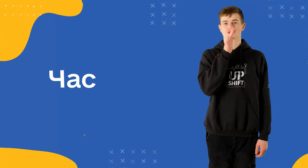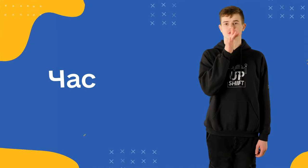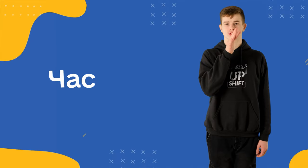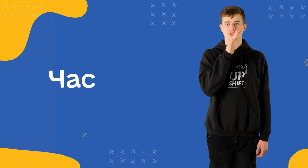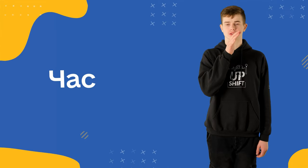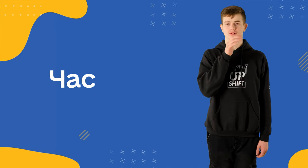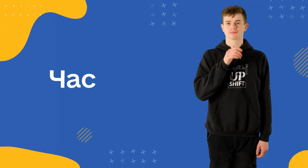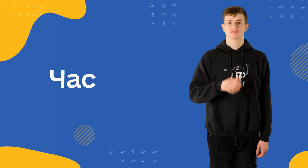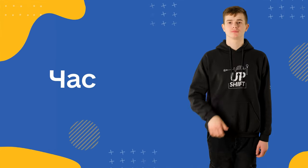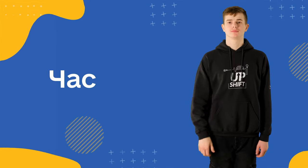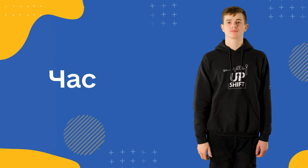Час.